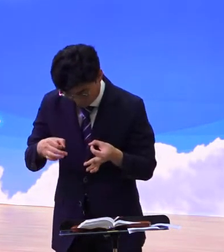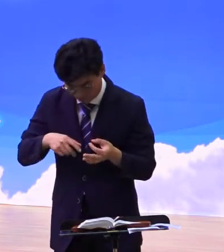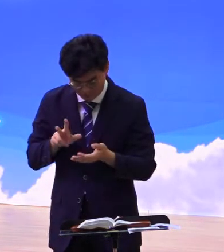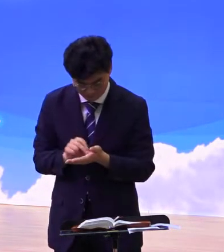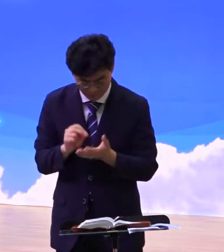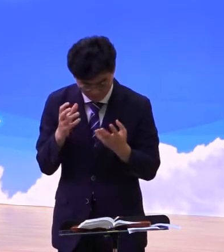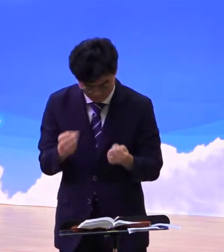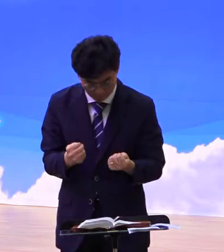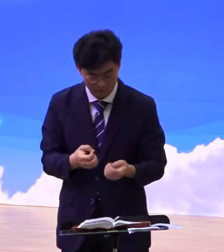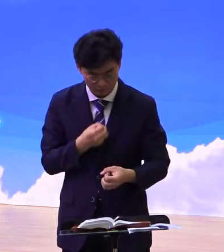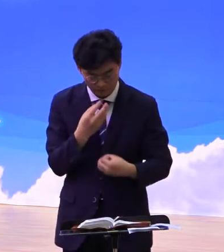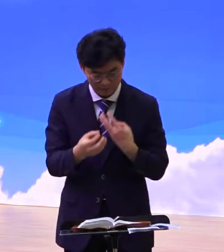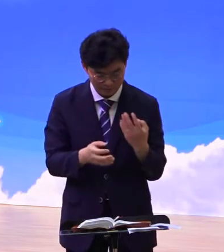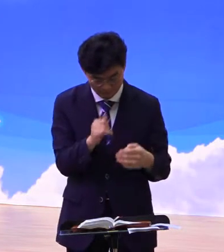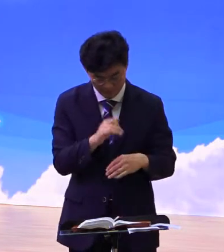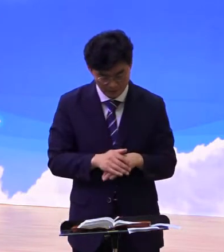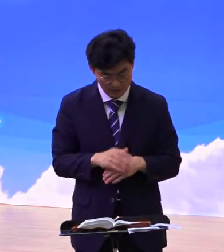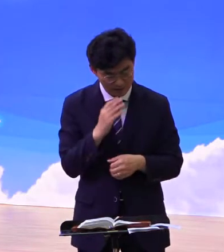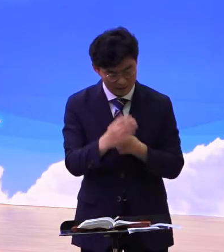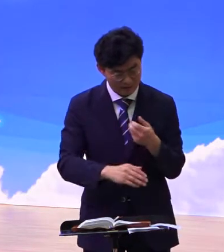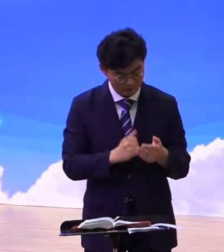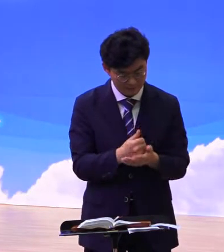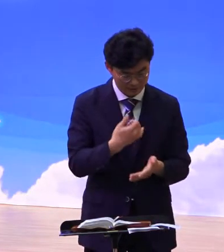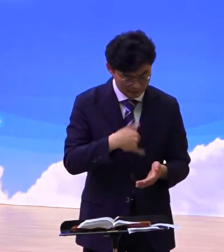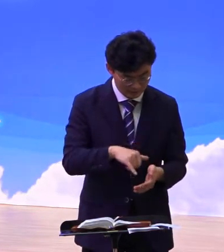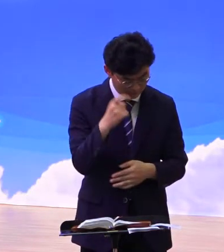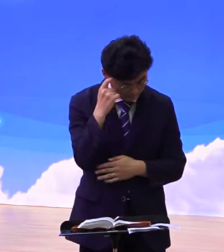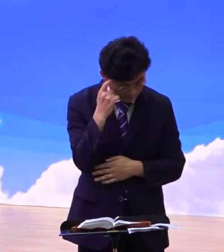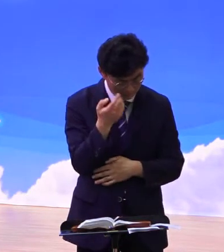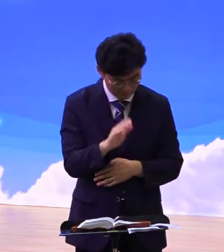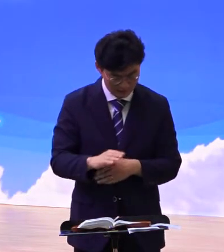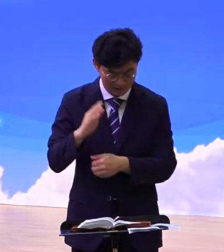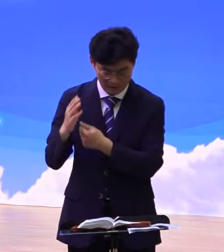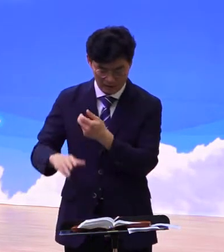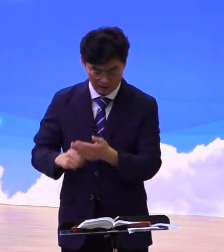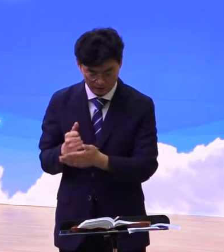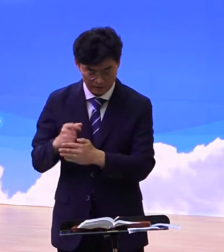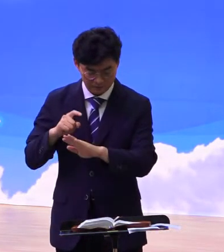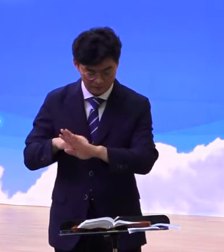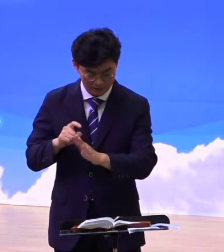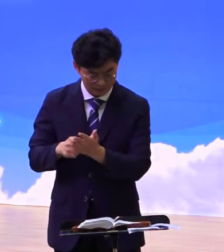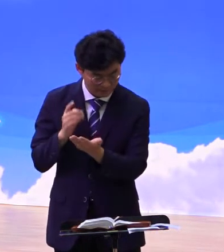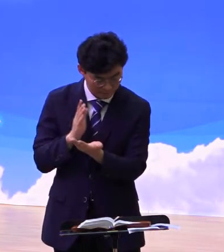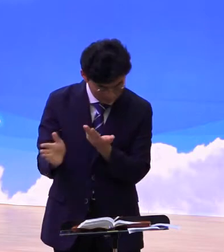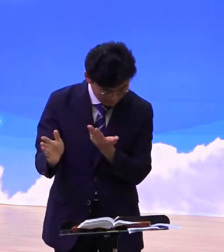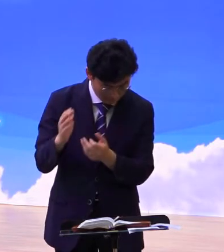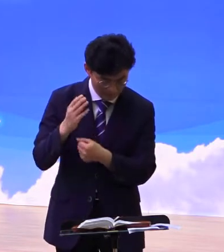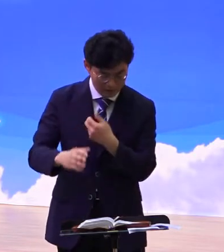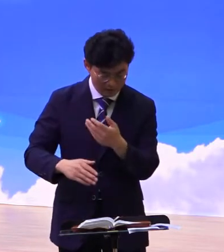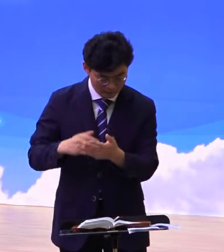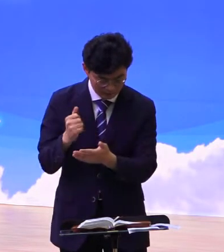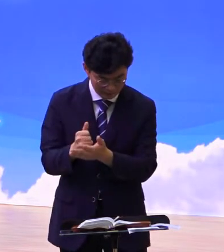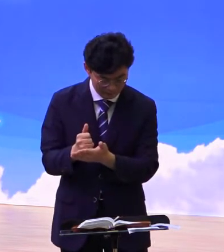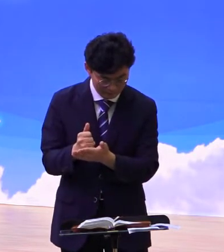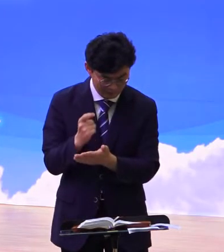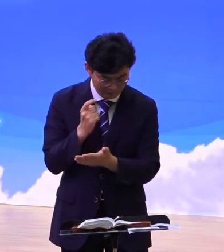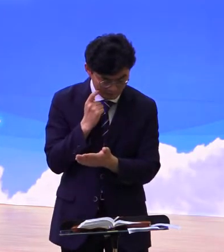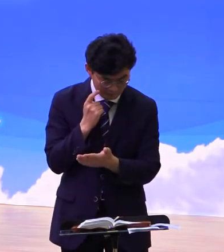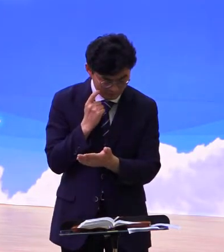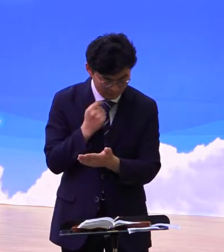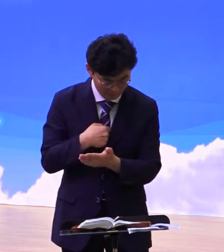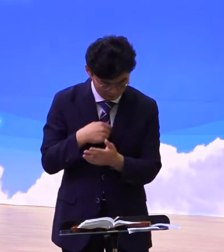아들 딸이라고 생각하지만 하나님 마음을 아프게 했던 걸 진정으로